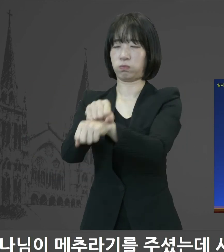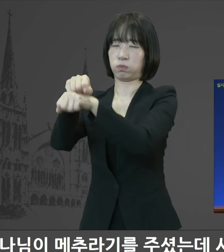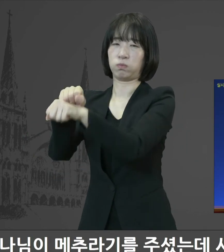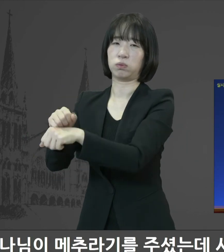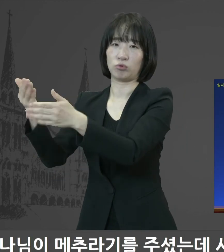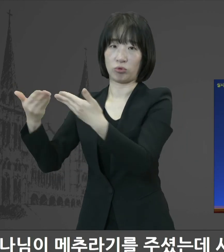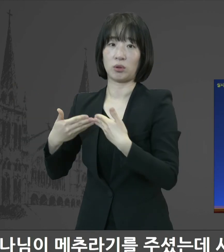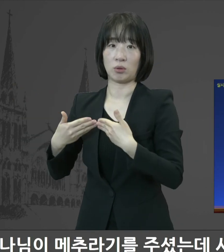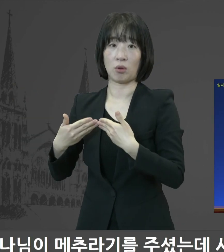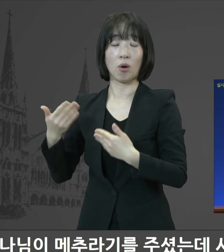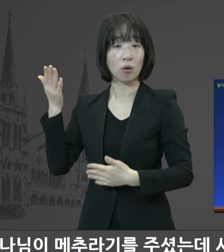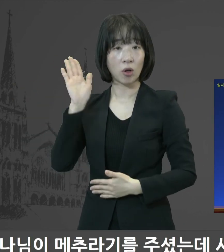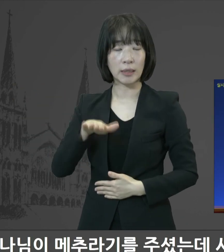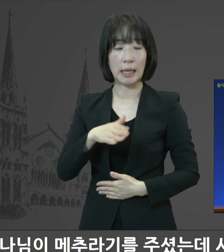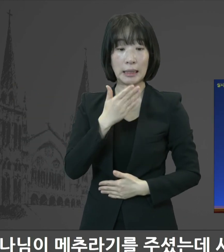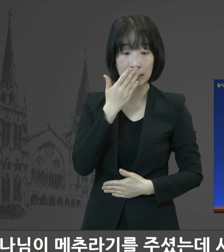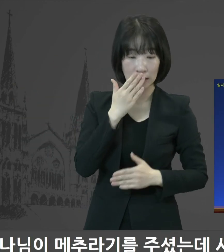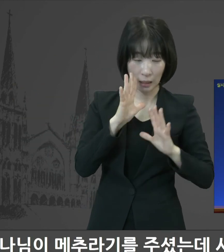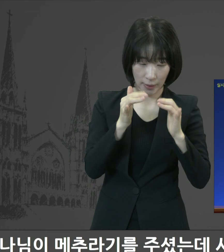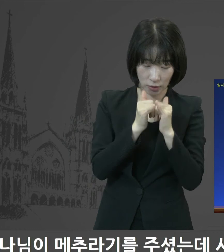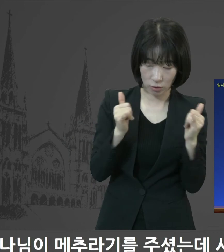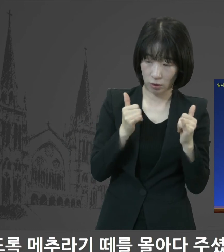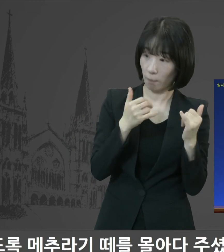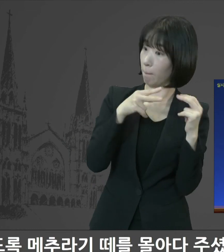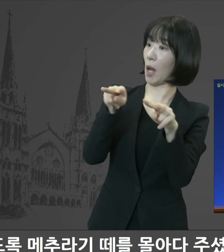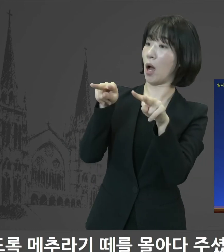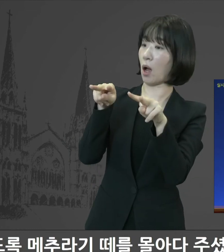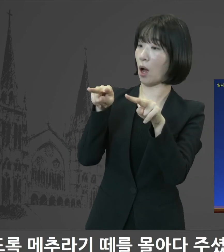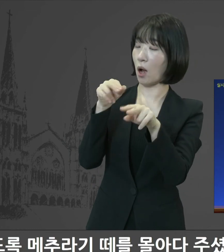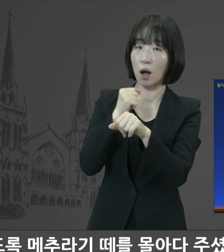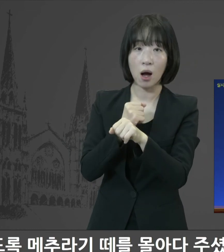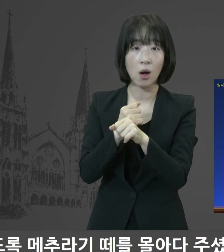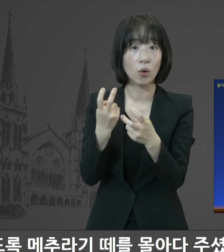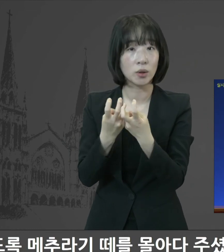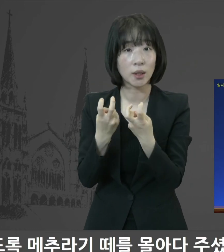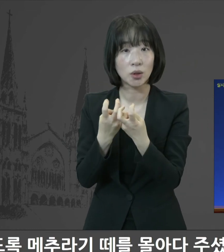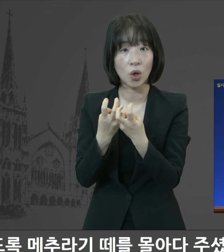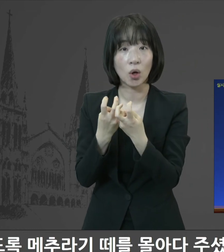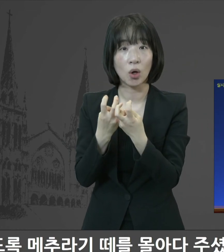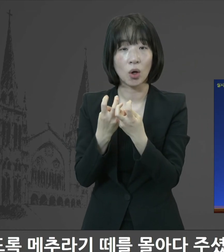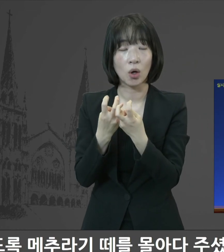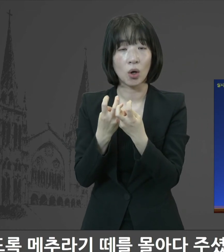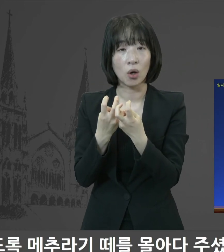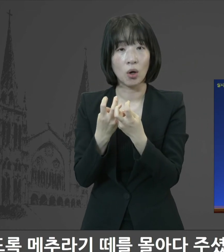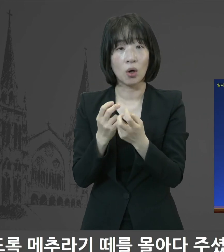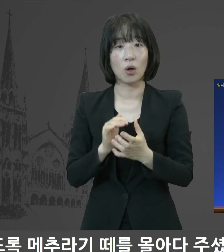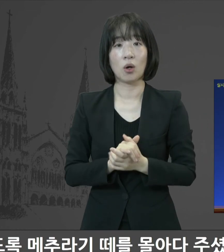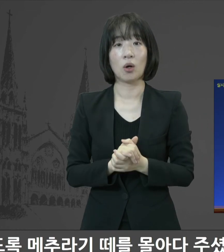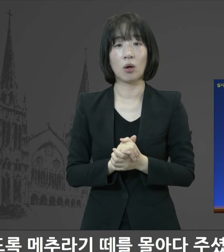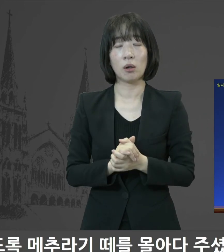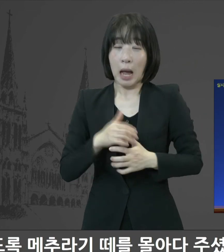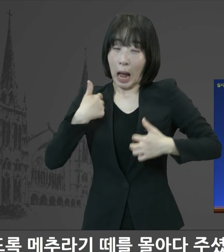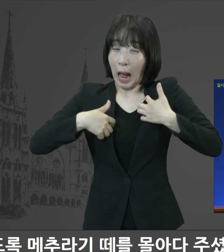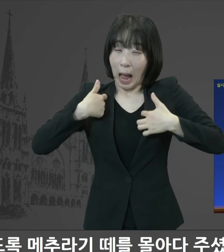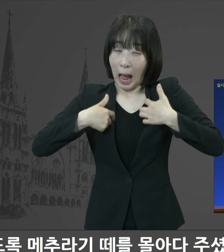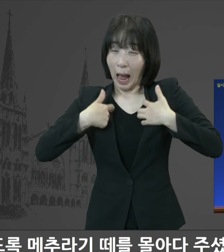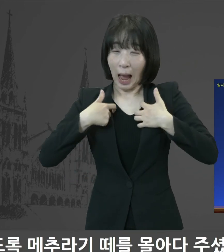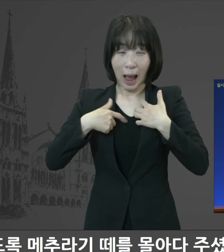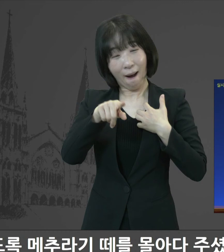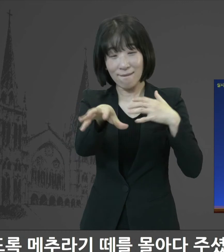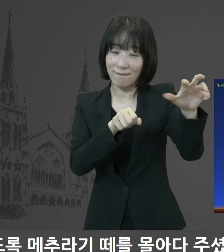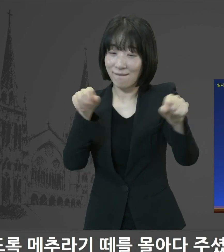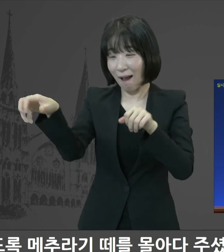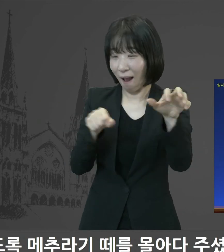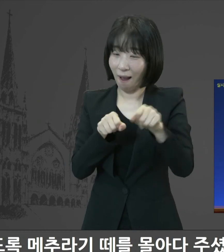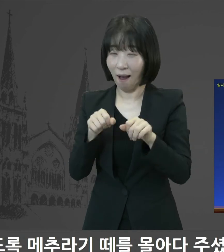그 순간 이스라엘 백성들이 어떻게 했는지 보시기 바랍니다. 어떻게 했어요? 기뻤죠.